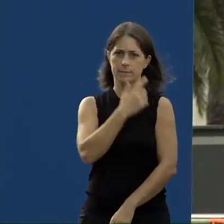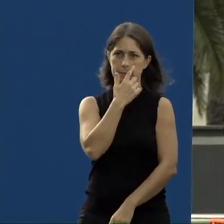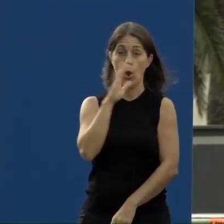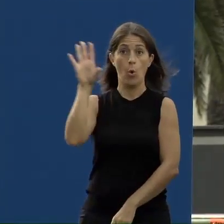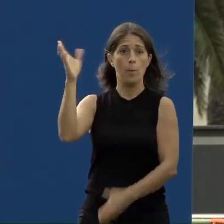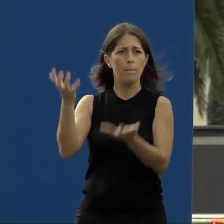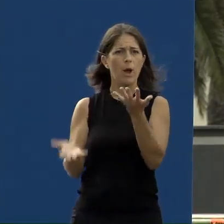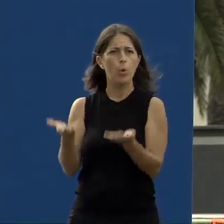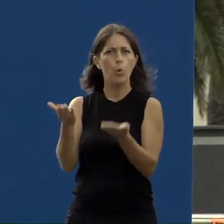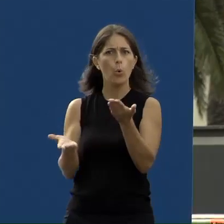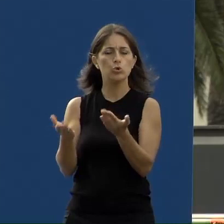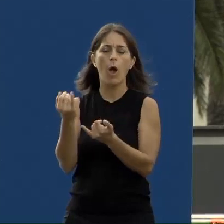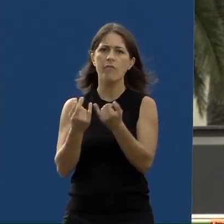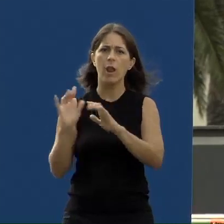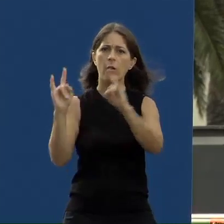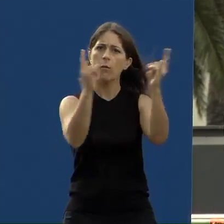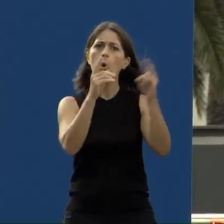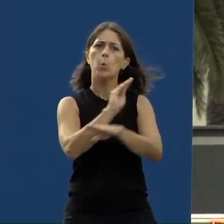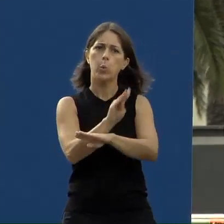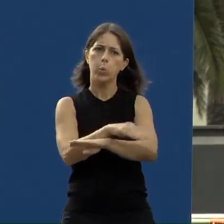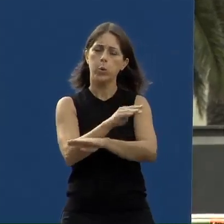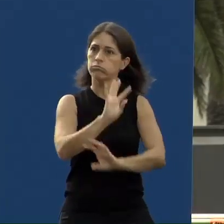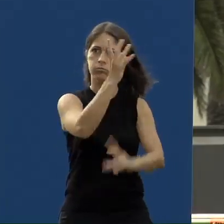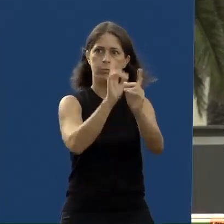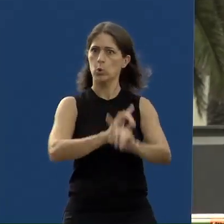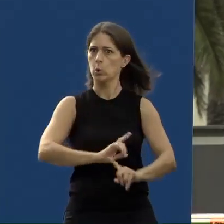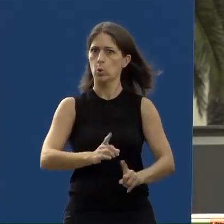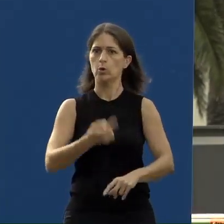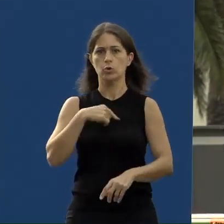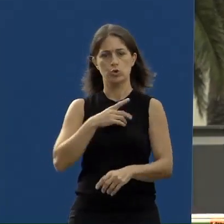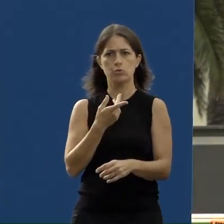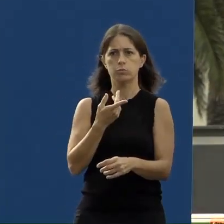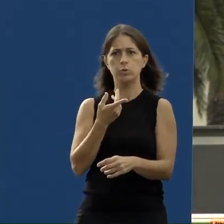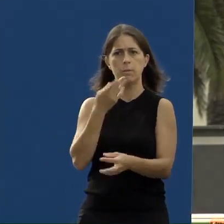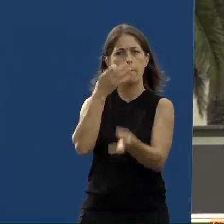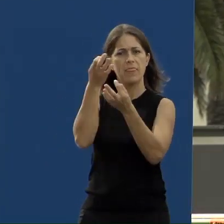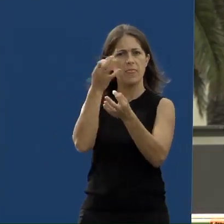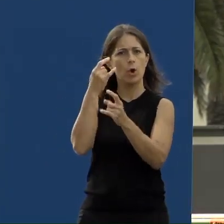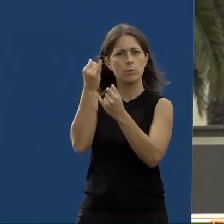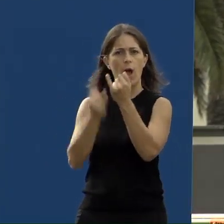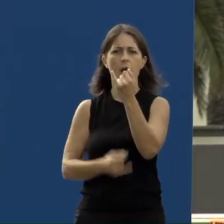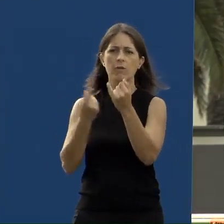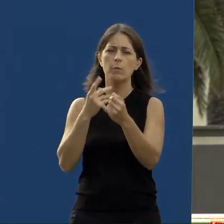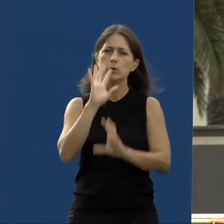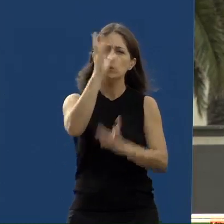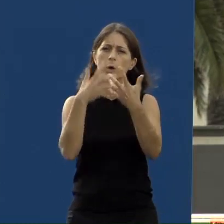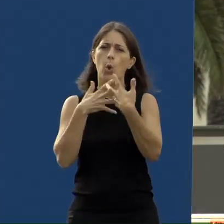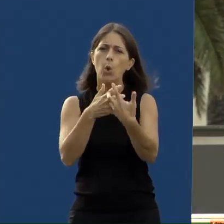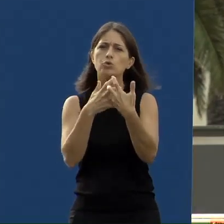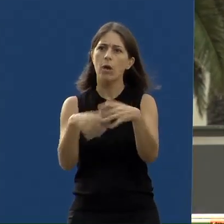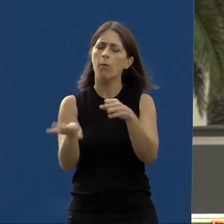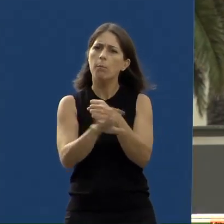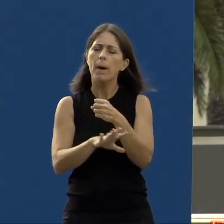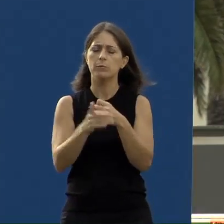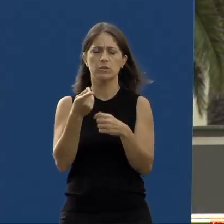Un país xusto coida dos bosques e non os queima. Por iso a nosa primeira medida foi un tratamento integral da loita contra os incendios desde un rural vivo, desde unha